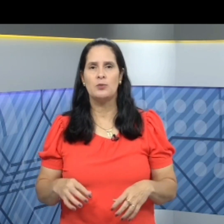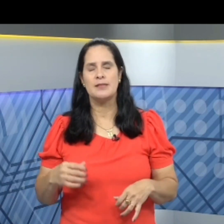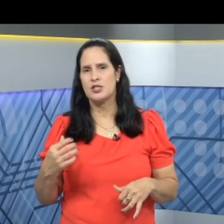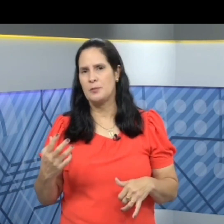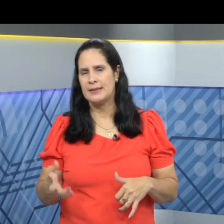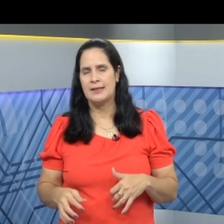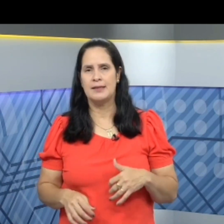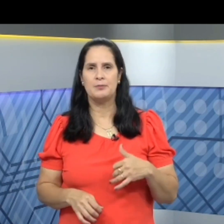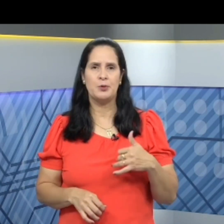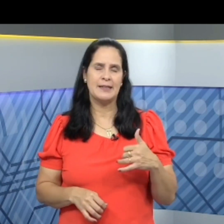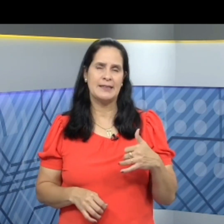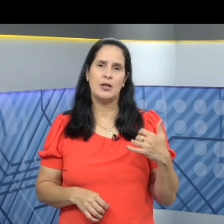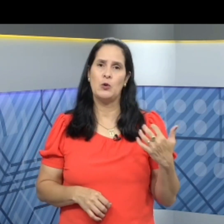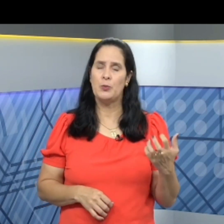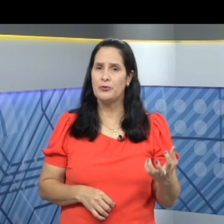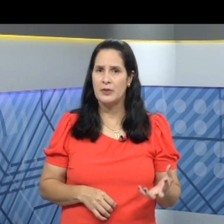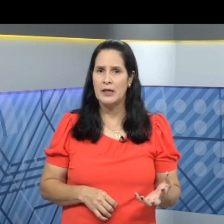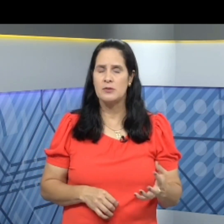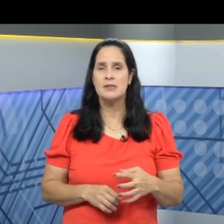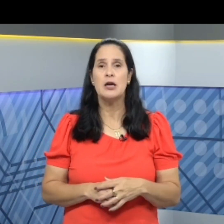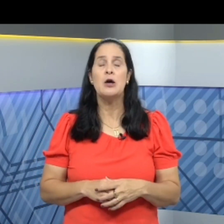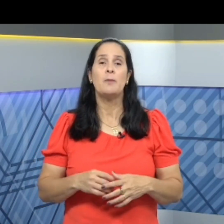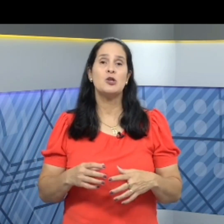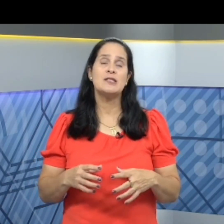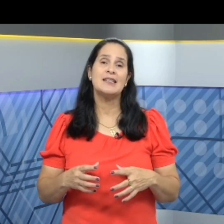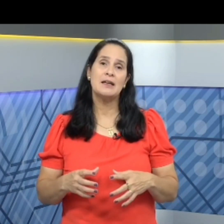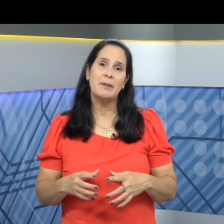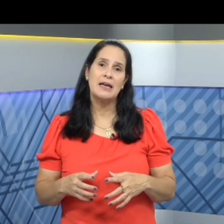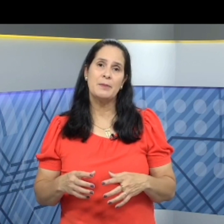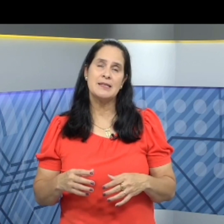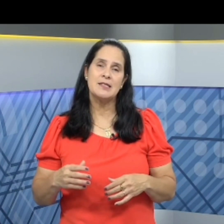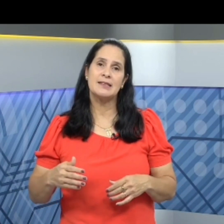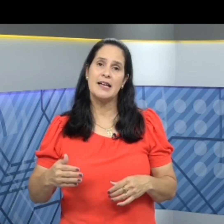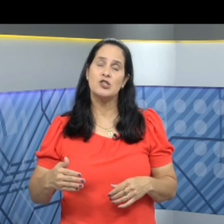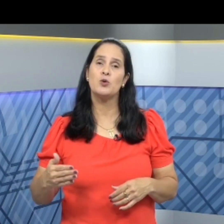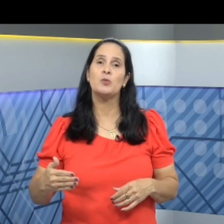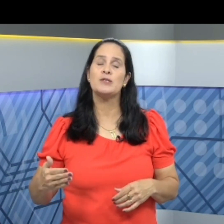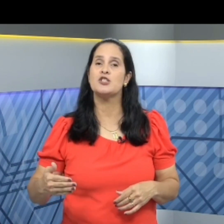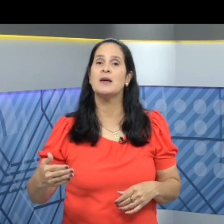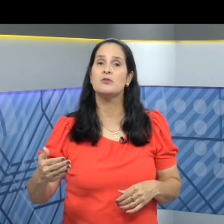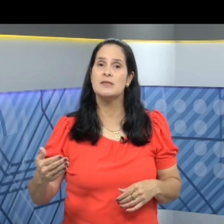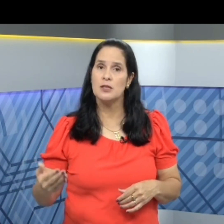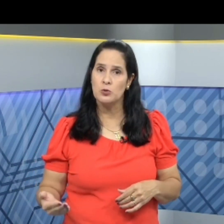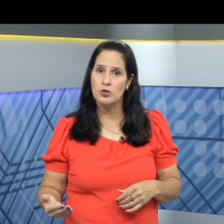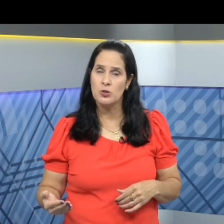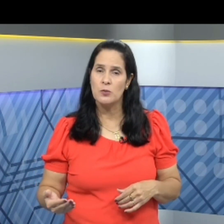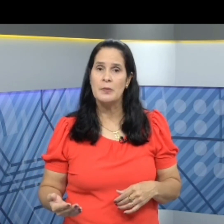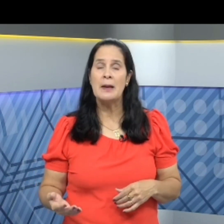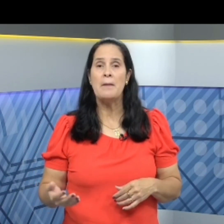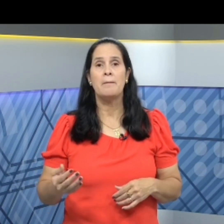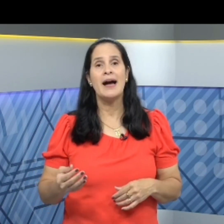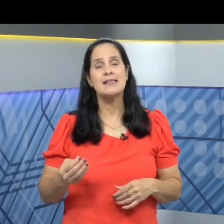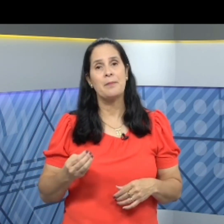seja por bactéria ou por vírus. Pode ser também que precise até de algum procedimento cirúrgico. Mas a